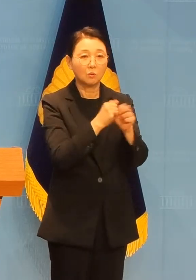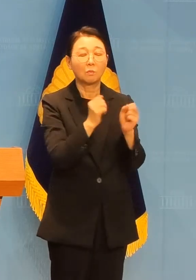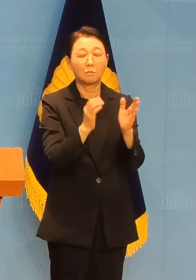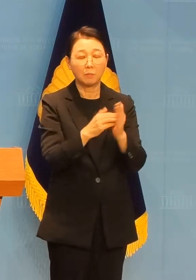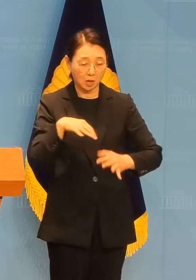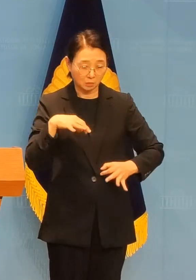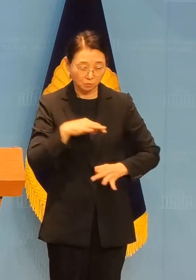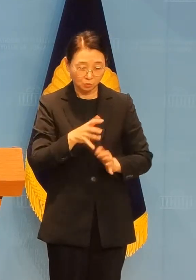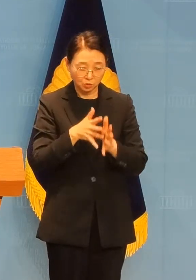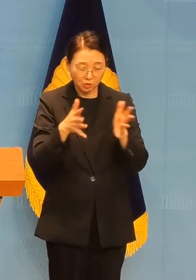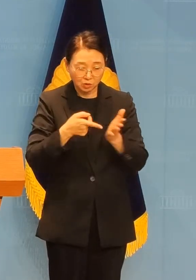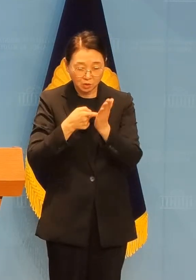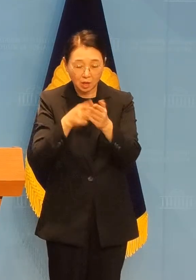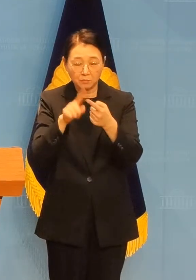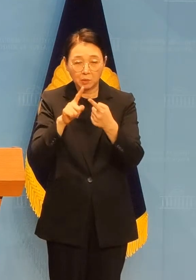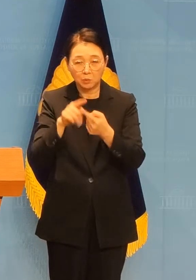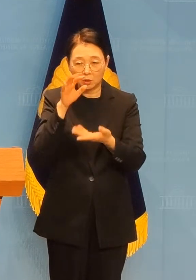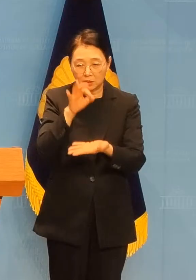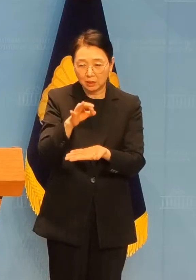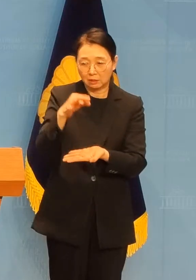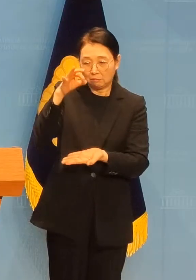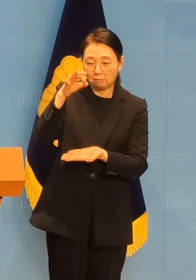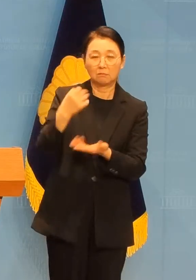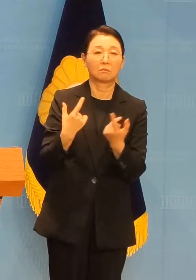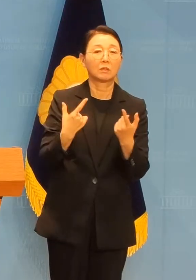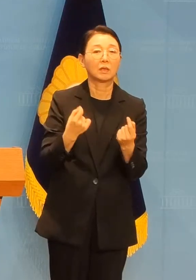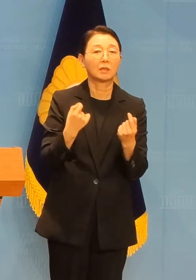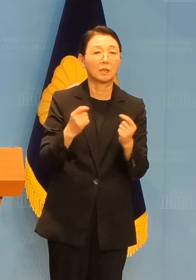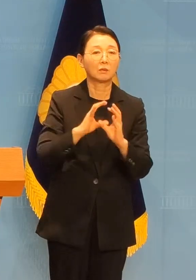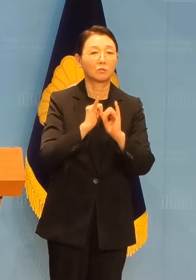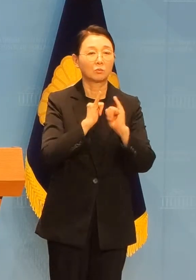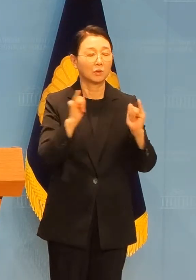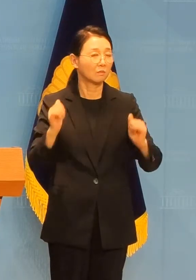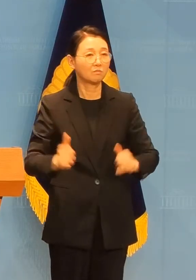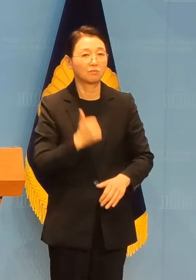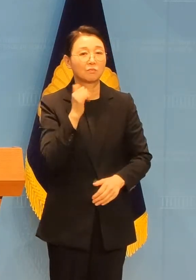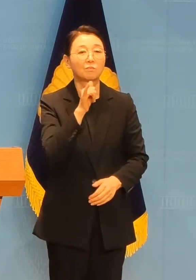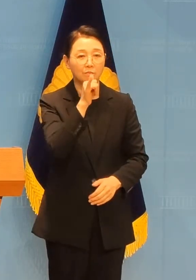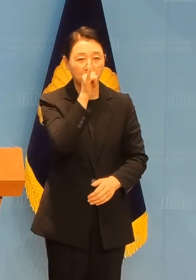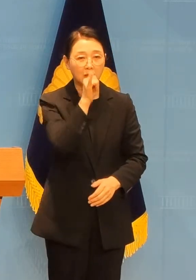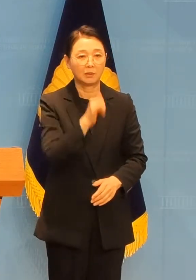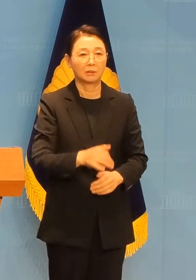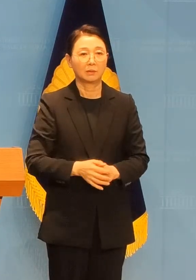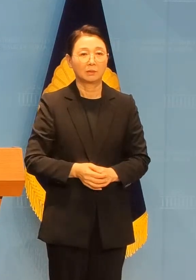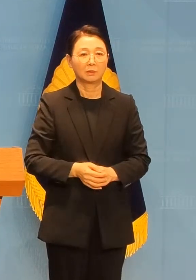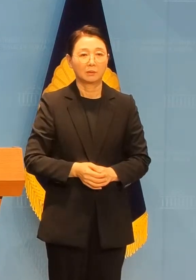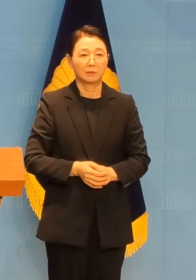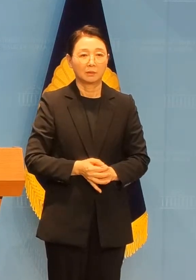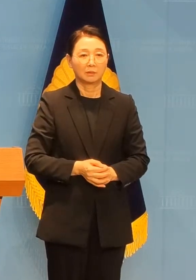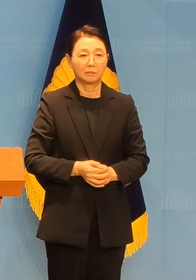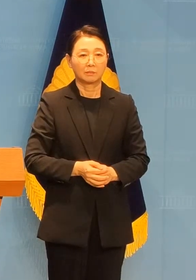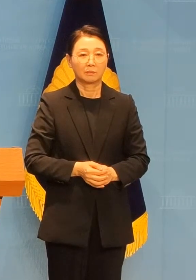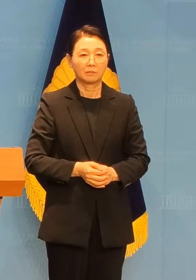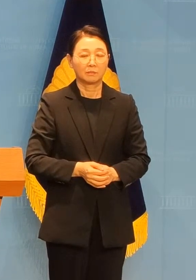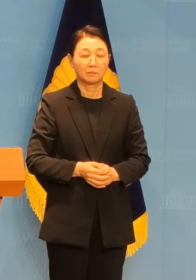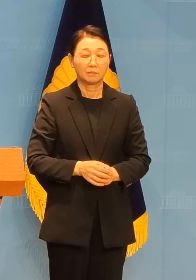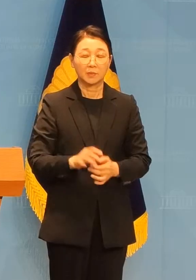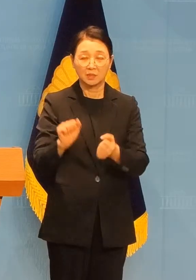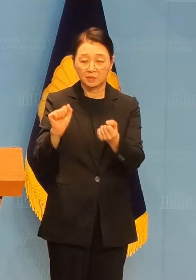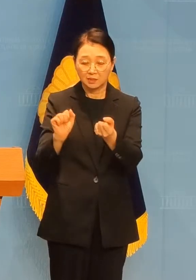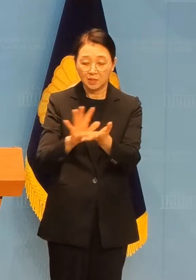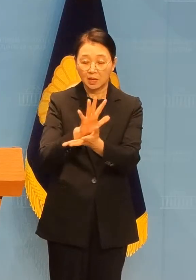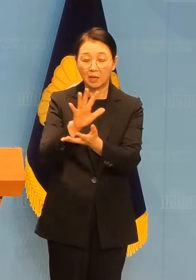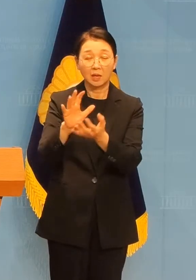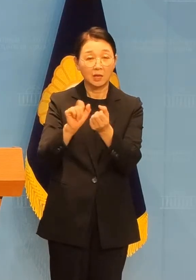부정청약으로 재산을 늘린 것 아니냐는 국민들의 분노가 출렁이고 있습니다. 내란에 대한